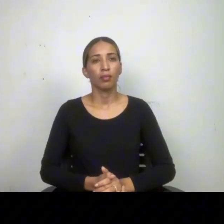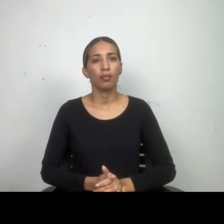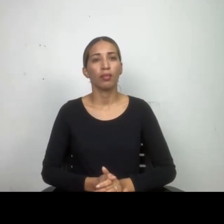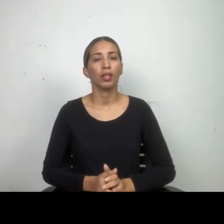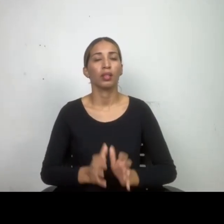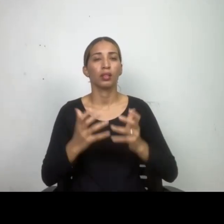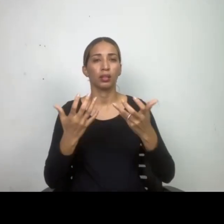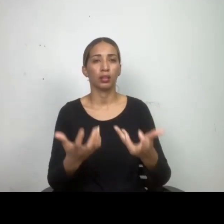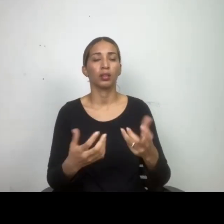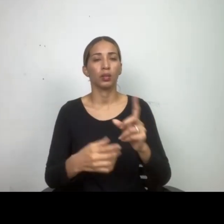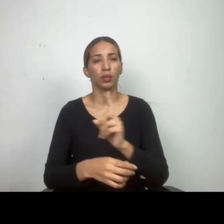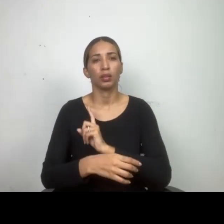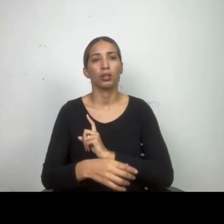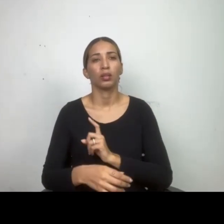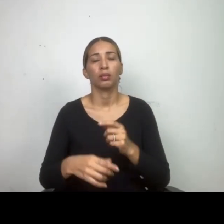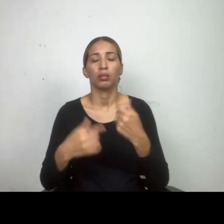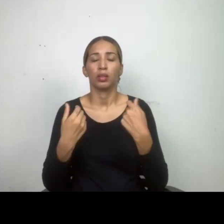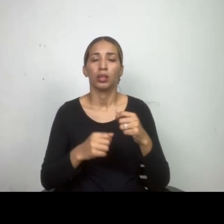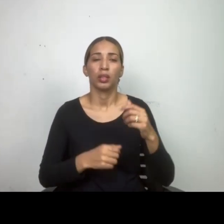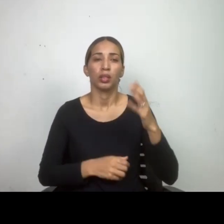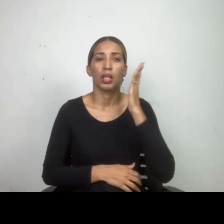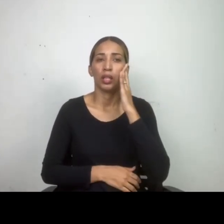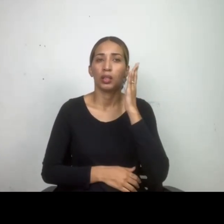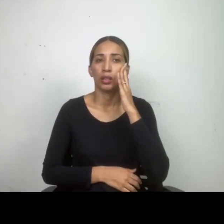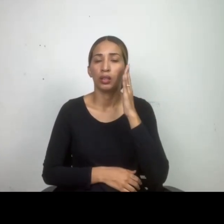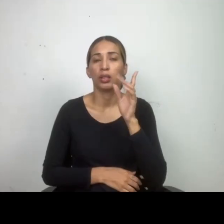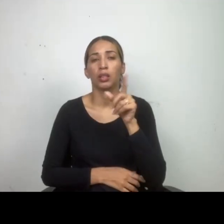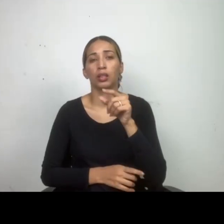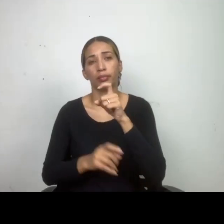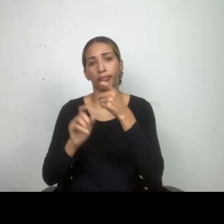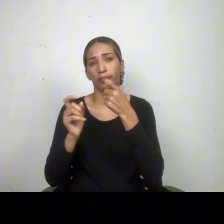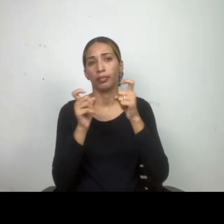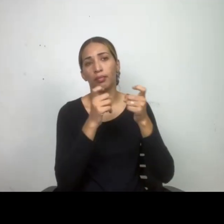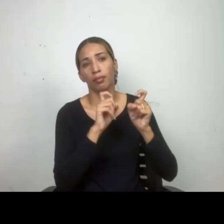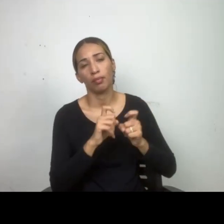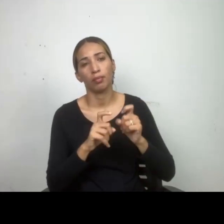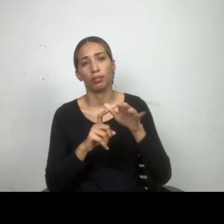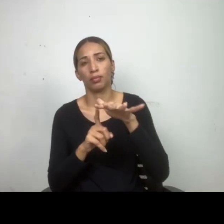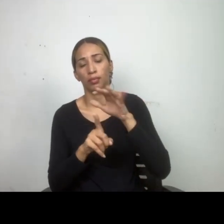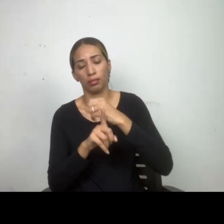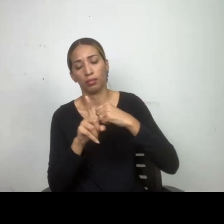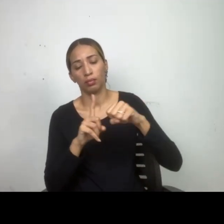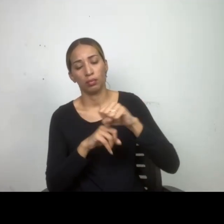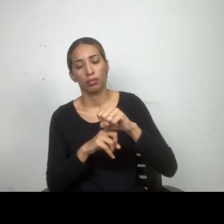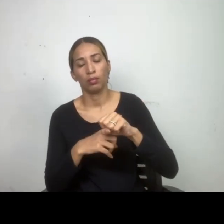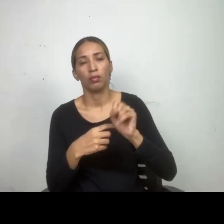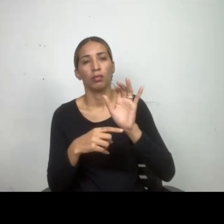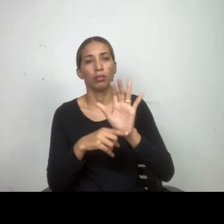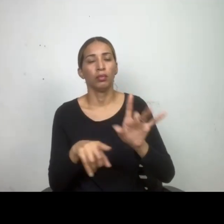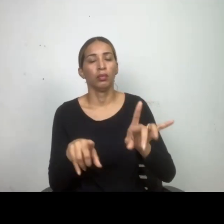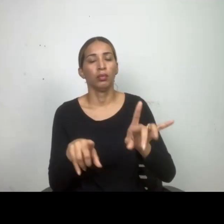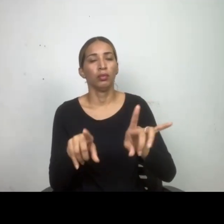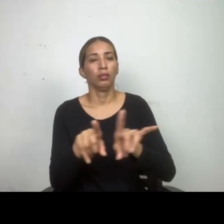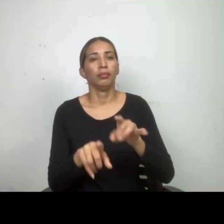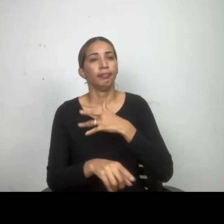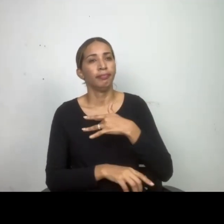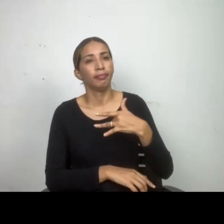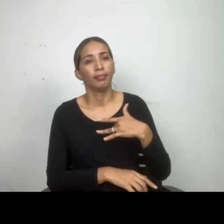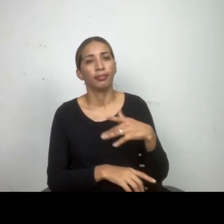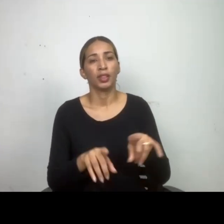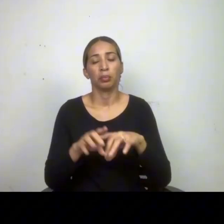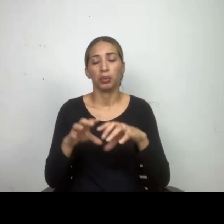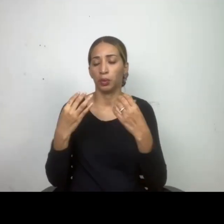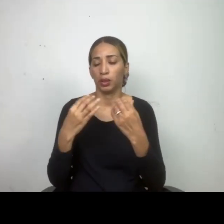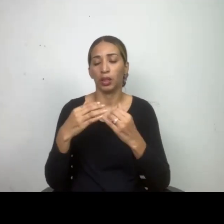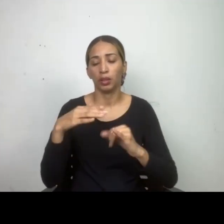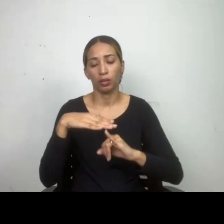né, esse é um debate, né, das intercomissões, né, de assistência, saúde, etc., e as comunidades terapêuticas, elas estão aí meio que